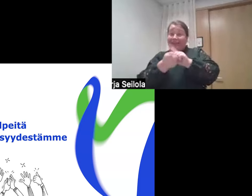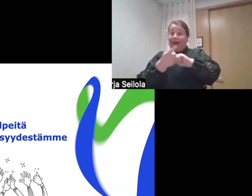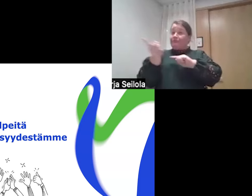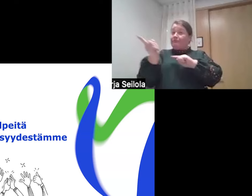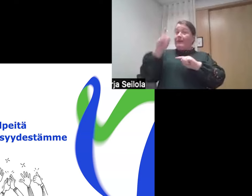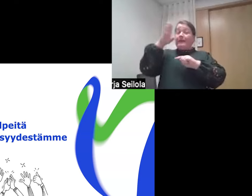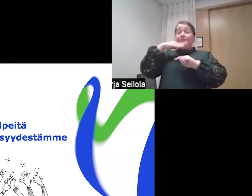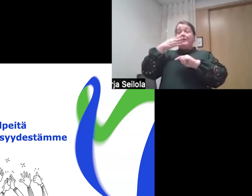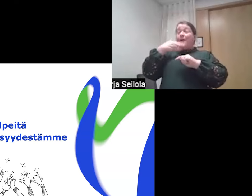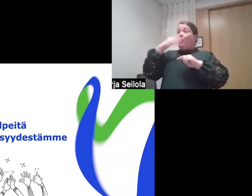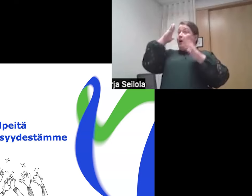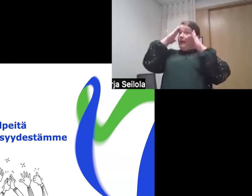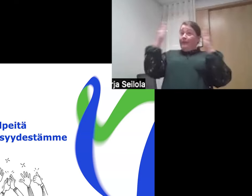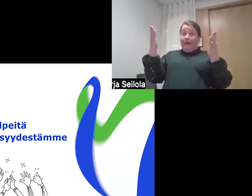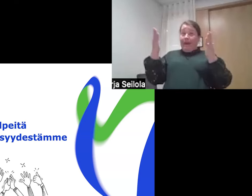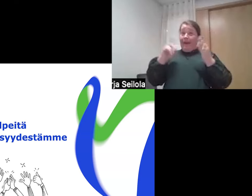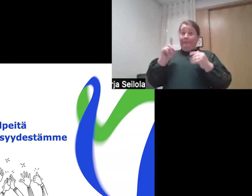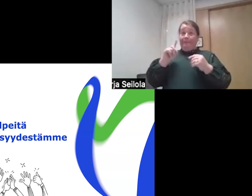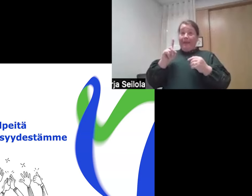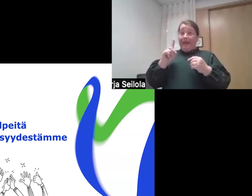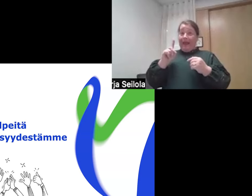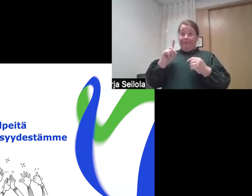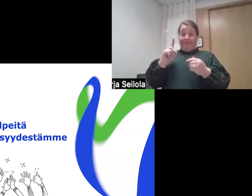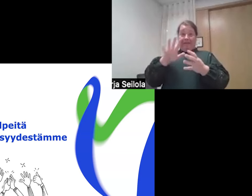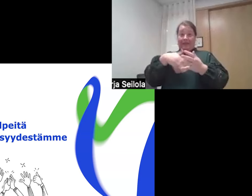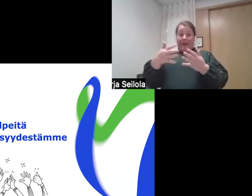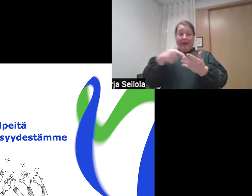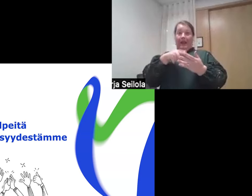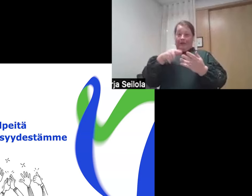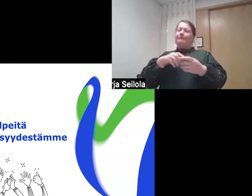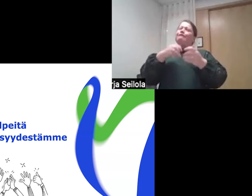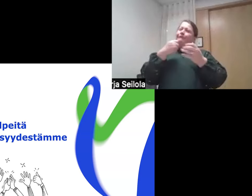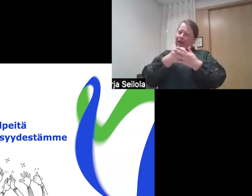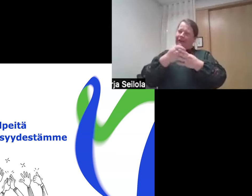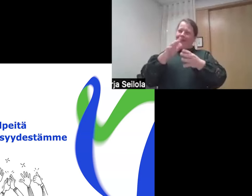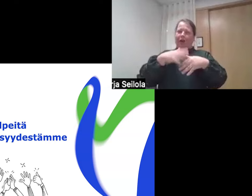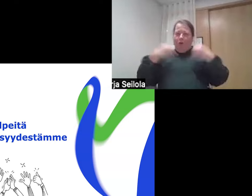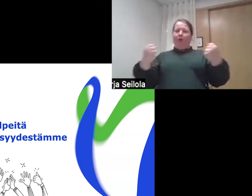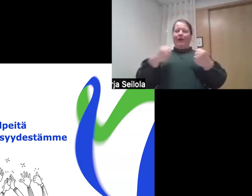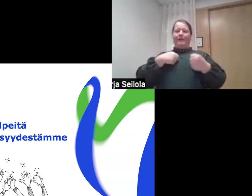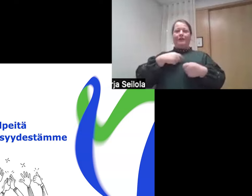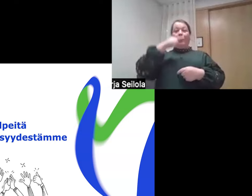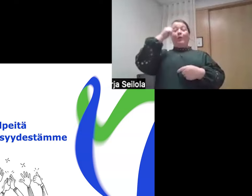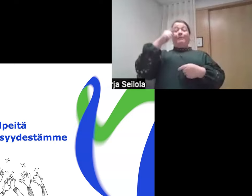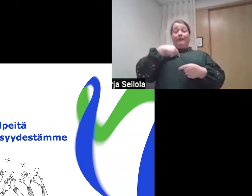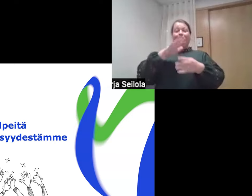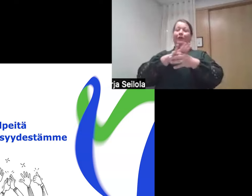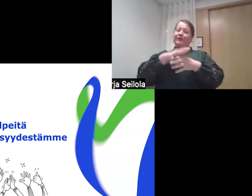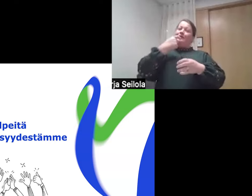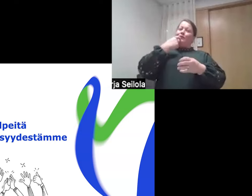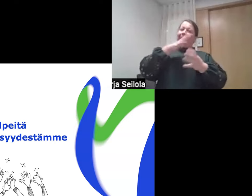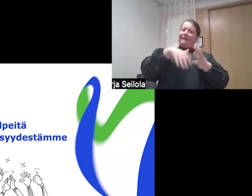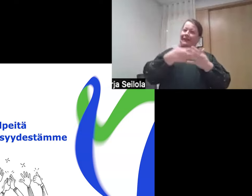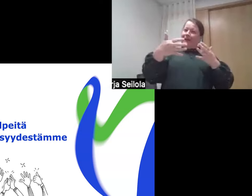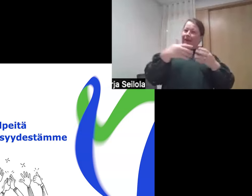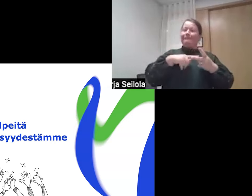puhutaan viittomakielten, viitataanko useisiin viittomakieliin vai viitataanko viittomakielellä jo useisiin viittomakieliin.